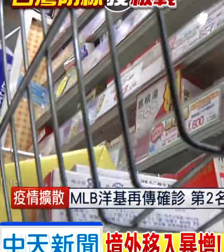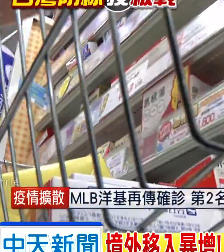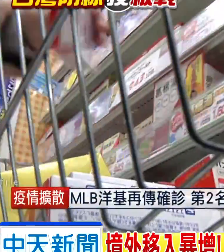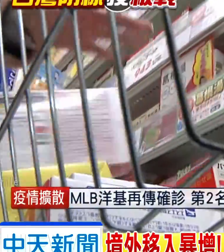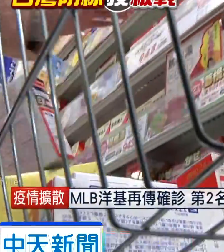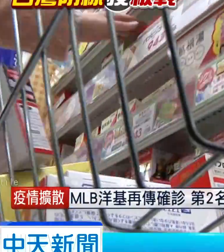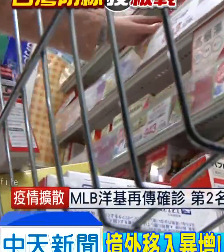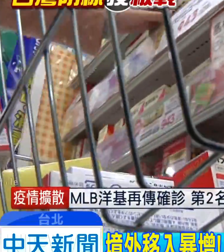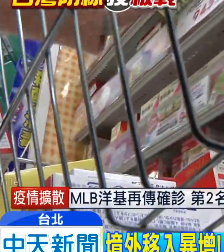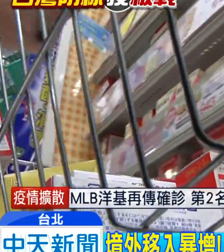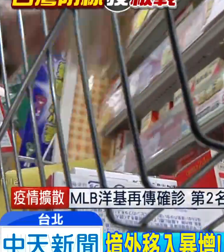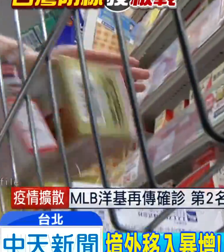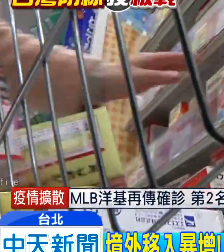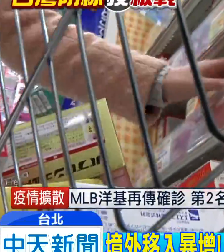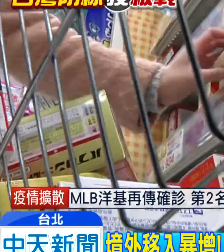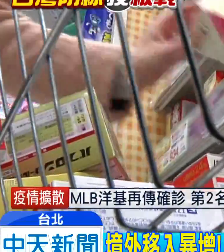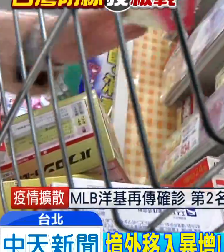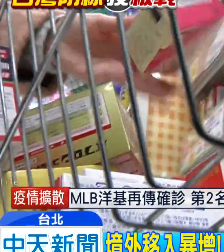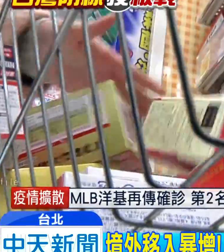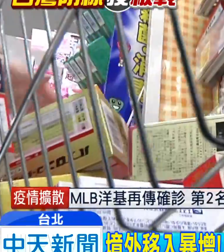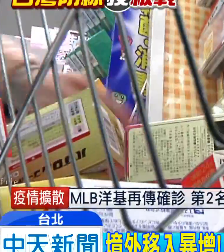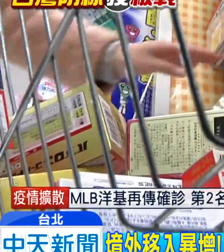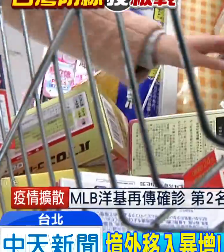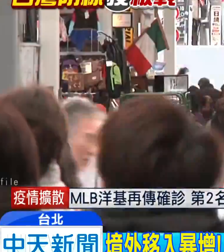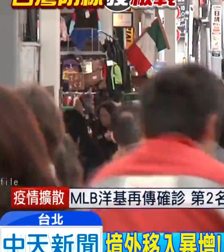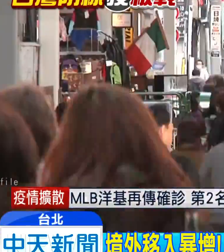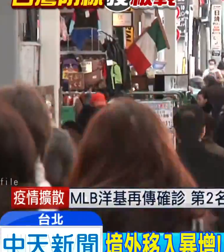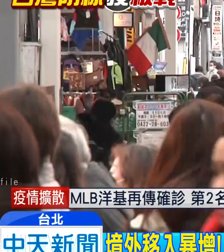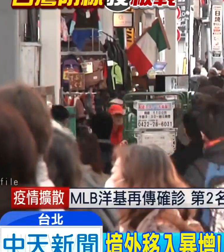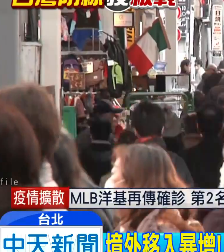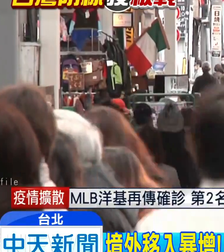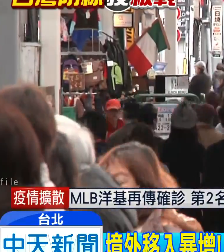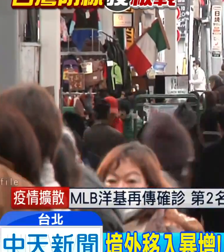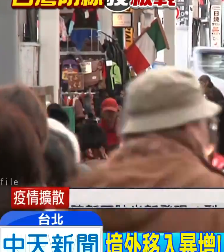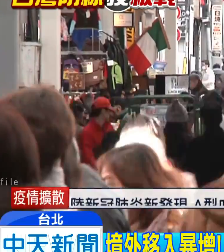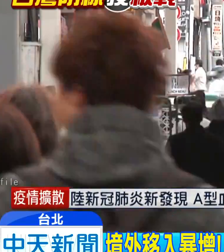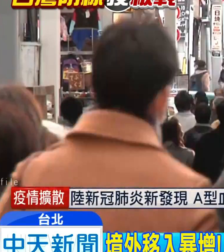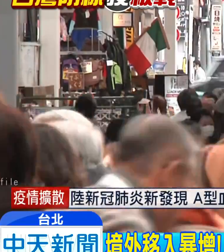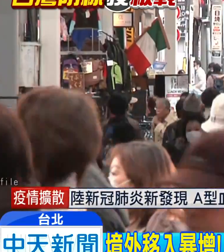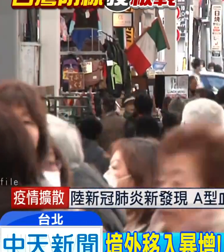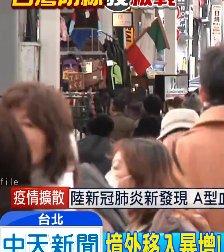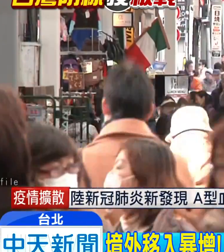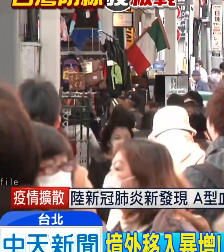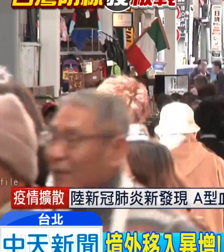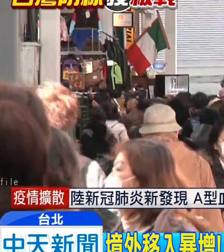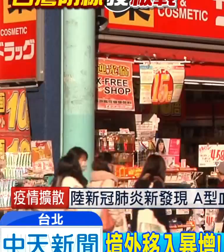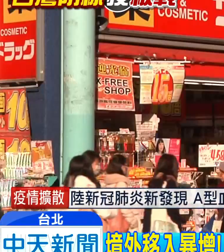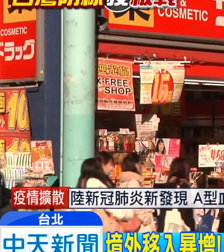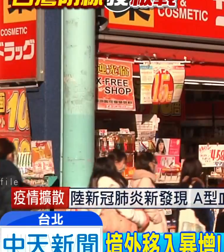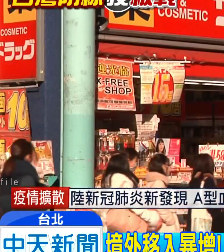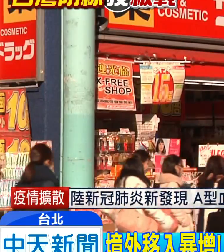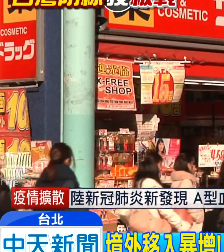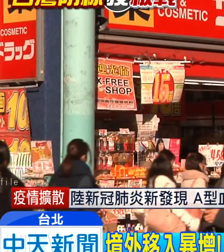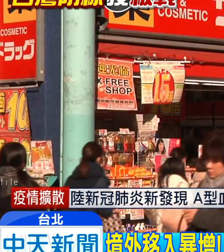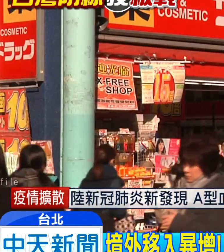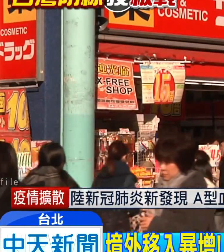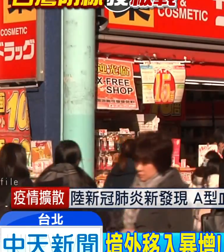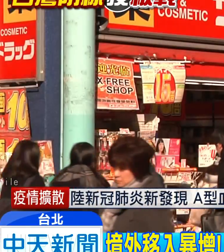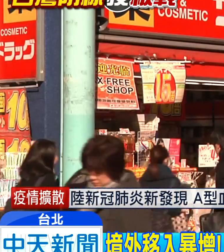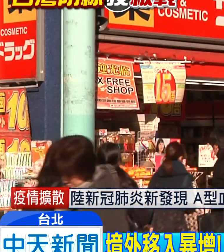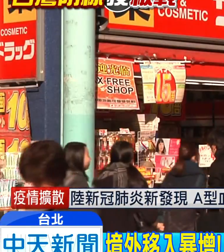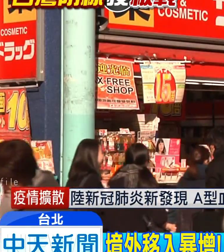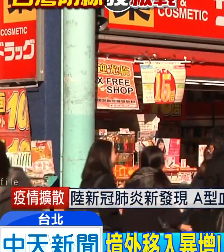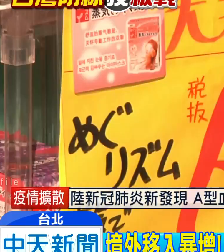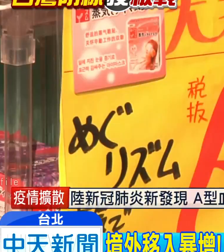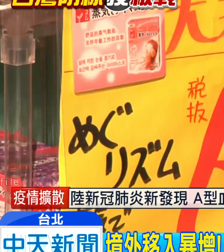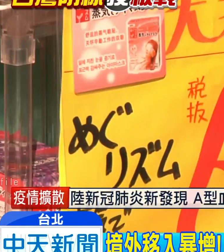药妆食品买买买，台湾人最爱到日本 shopping， 不过一连三天新增24名境外移入，日本旅游疫情也提升到